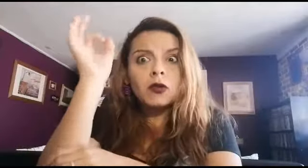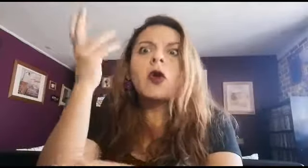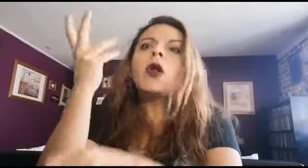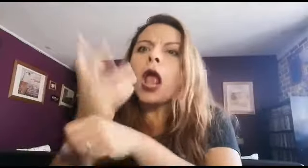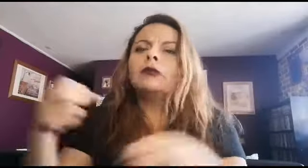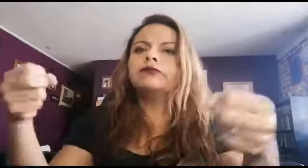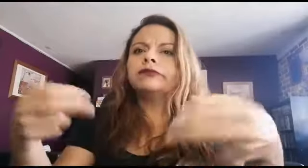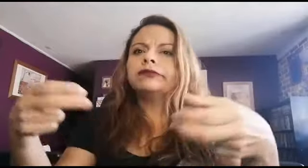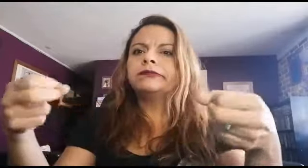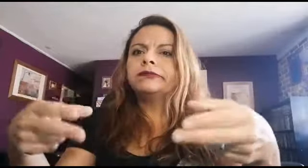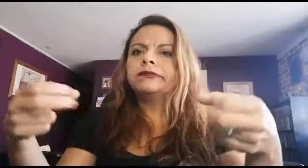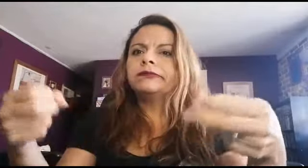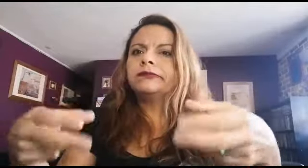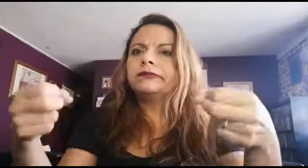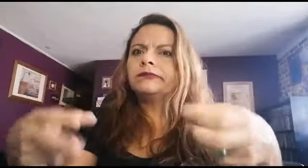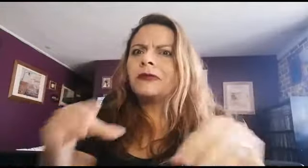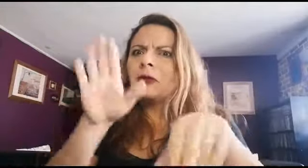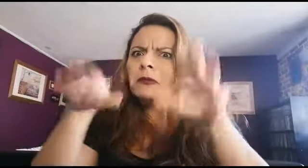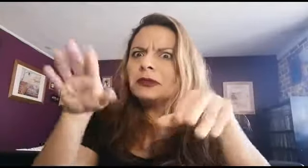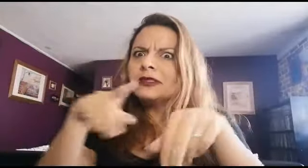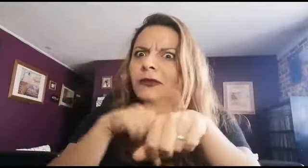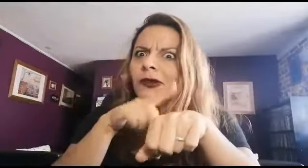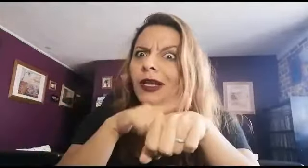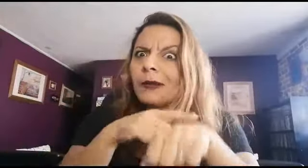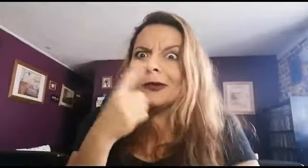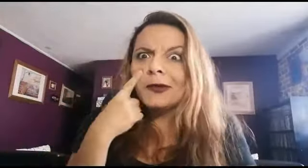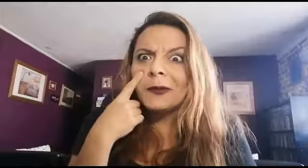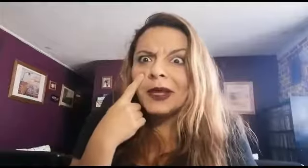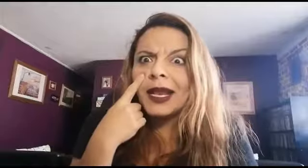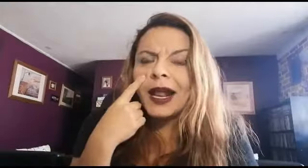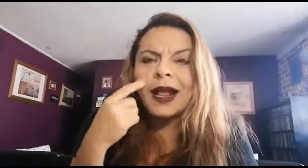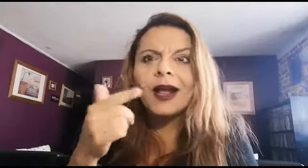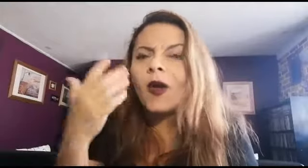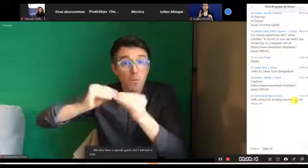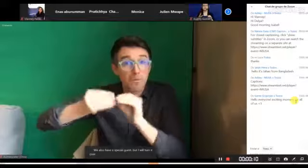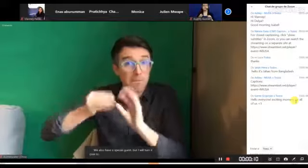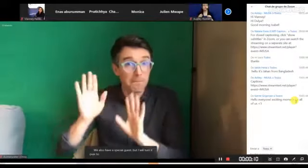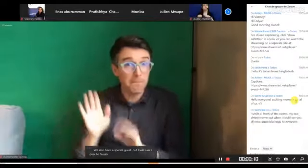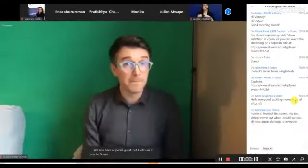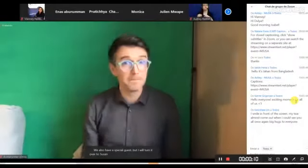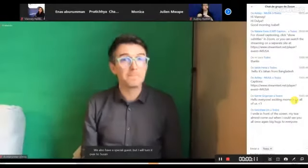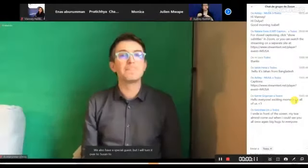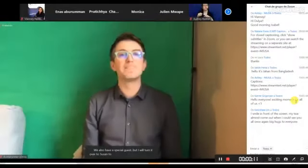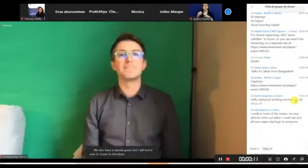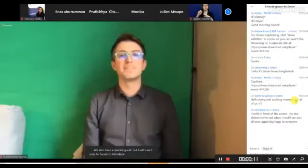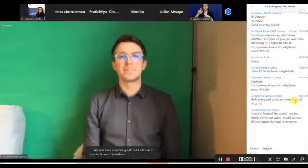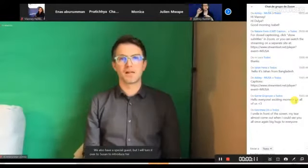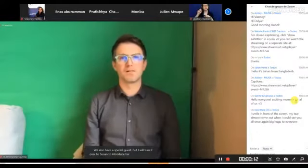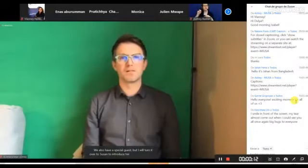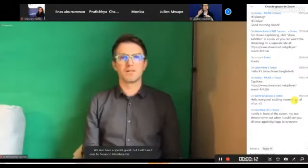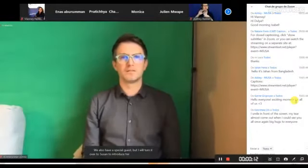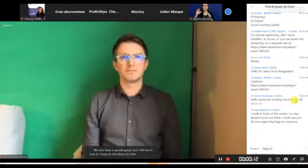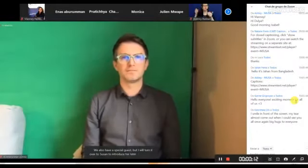de subtitulados al mismo tiempo al mismo tiempo entonces yo lo vi y miré les muestro brevemente